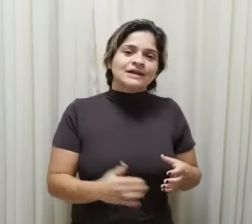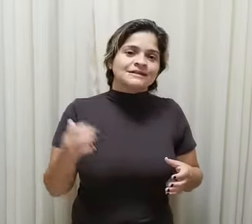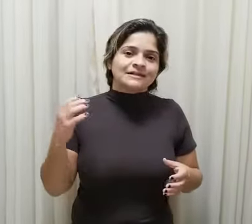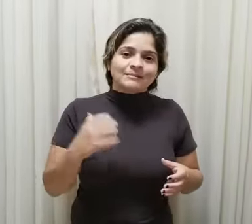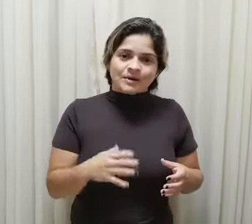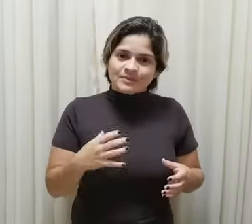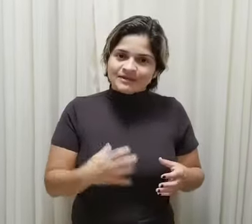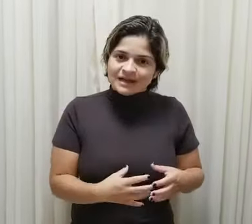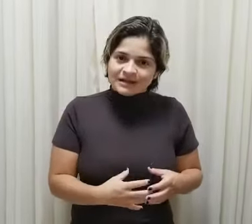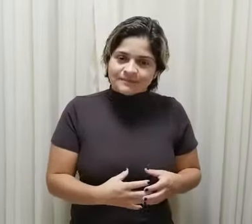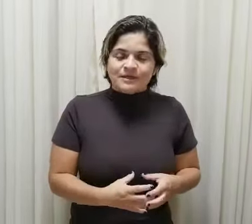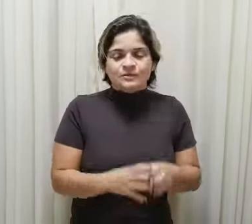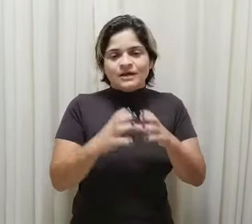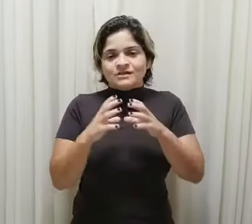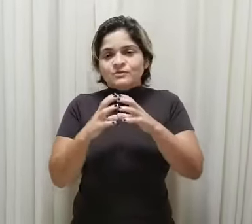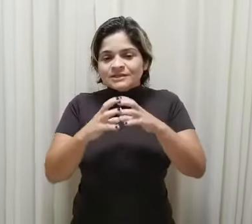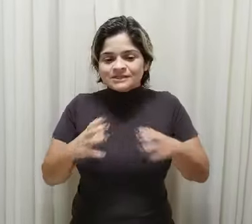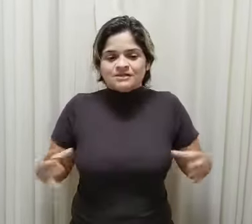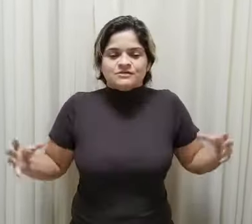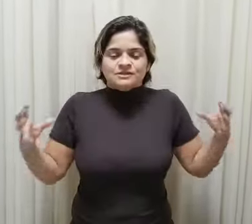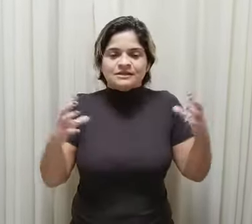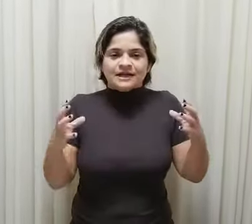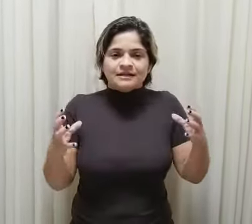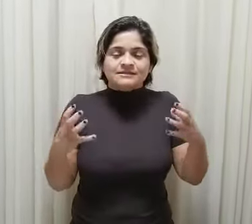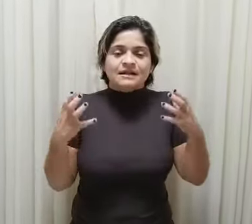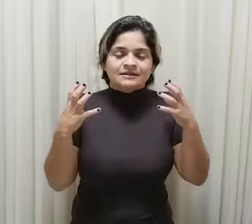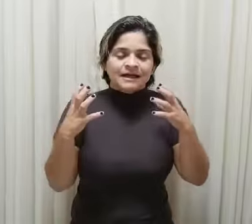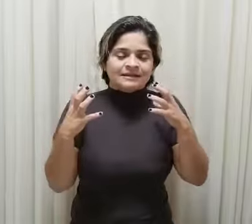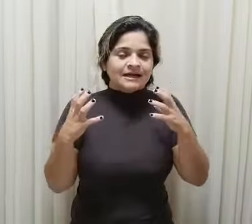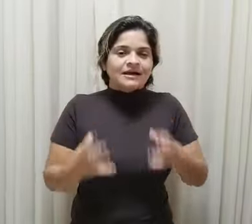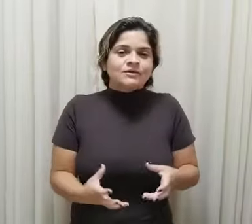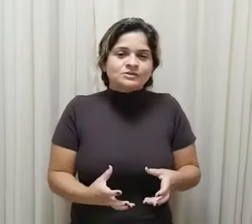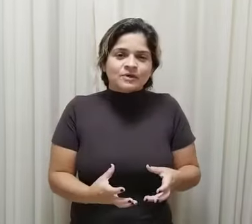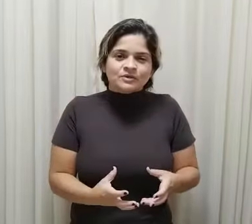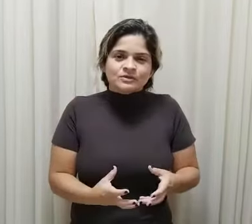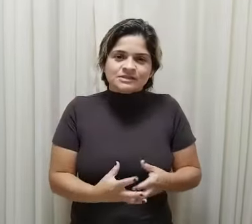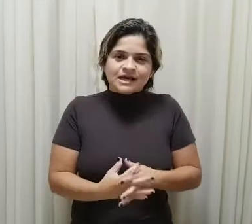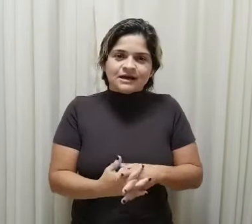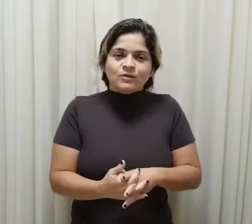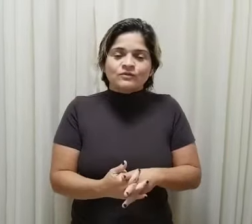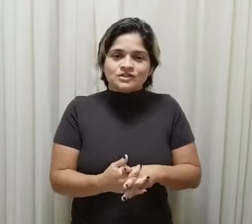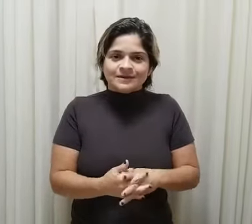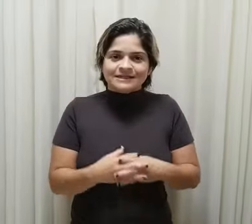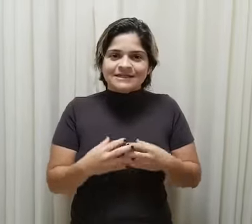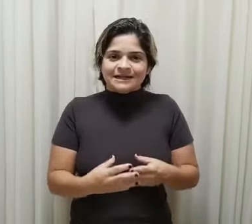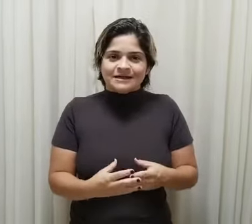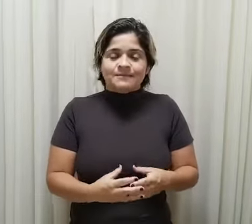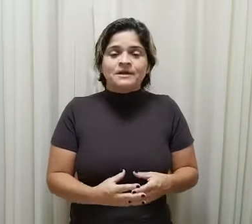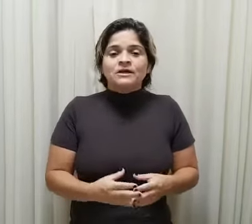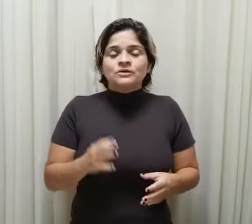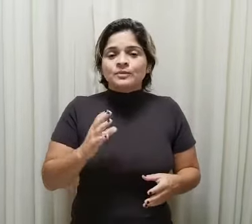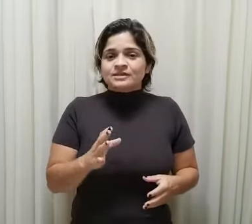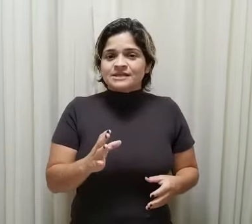controlada da própria Itália. E uma das regiões da Itália, onde produz a uva chamada Glera. No